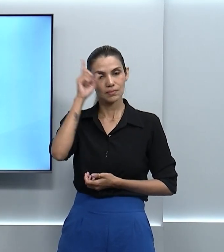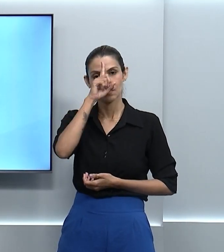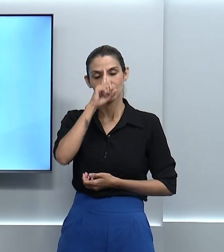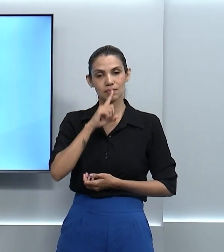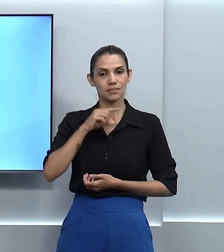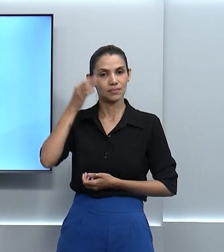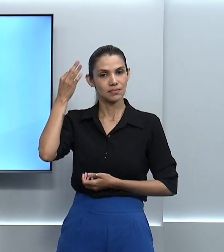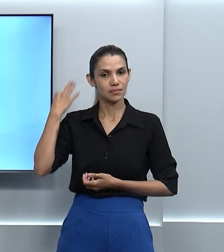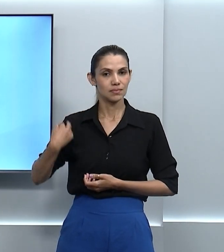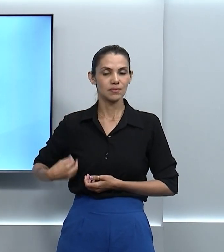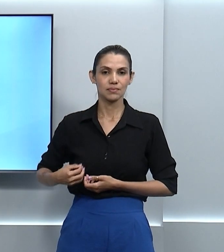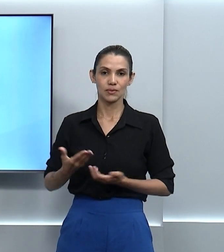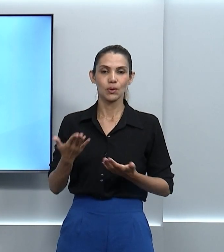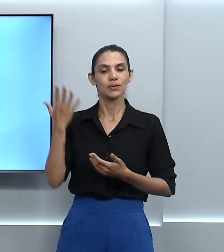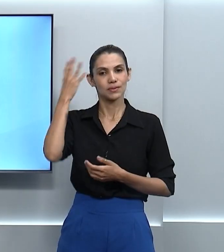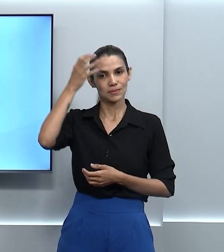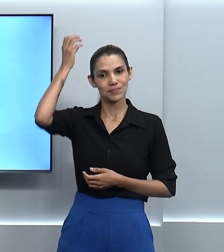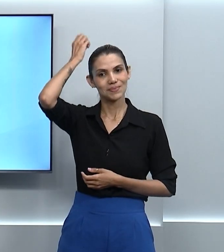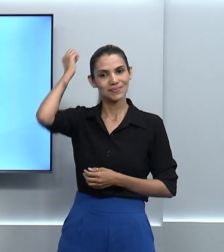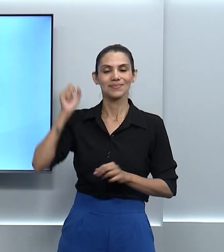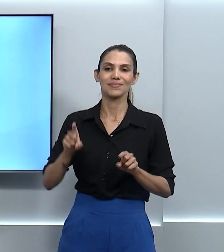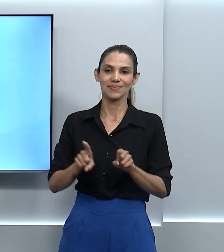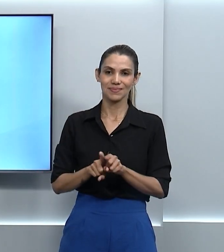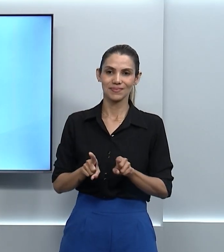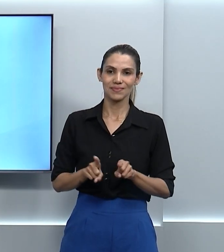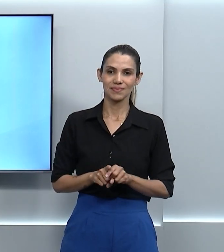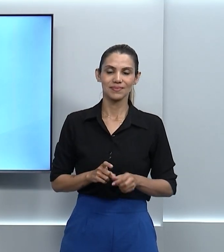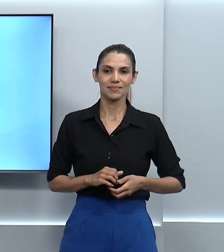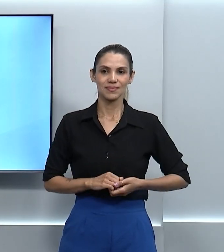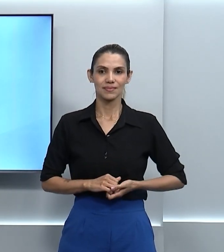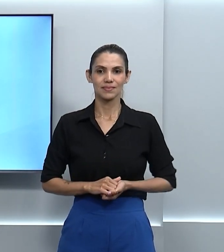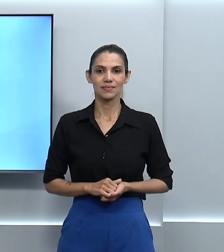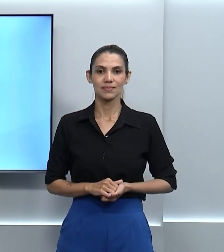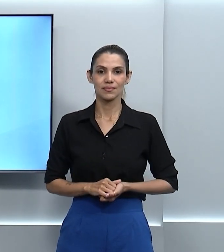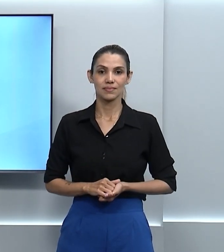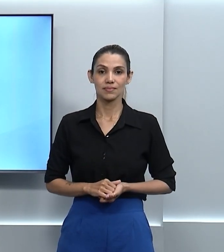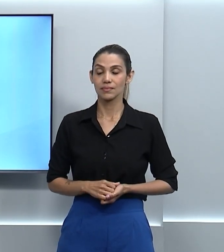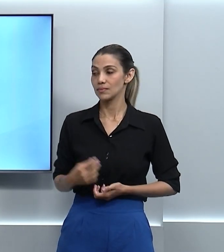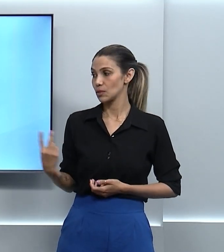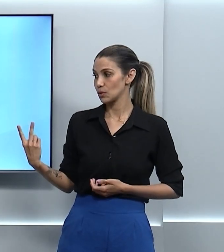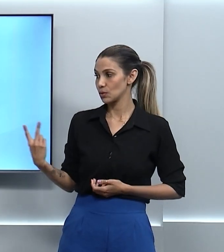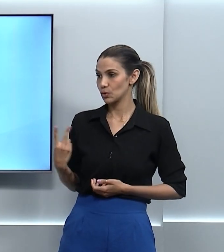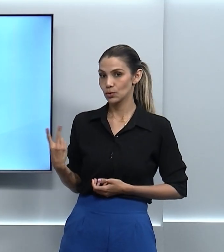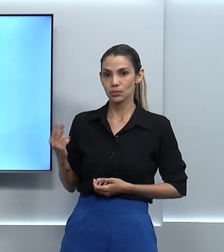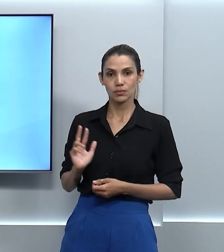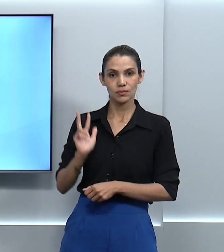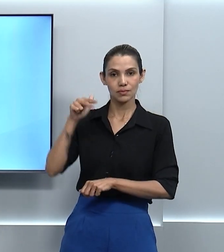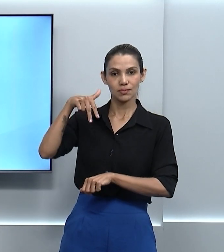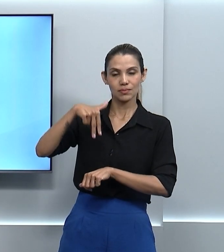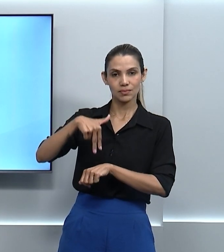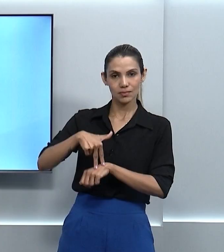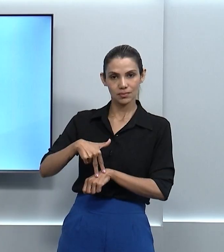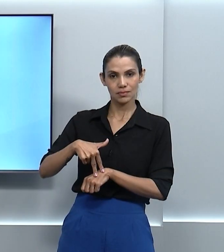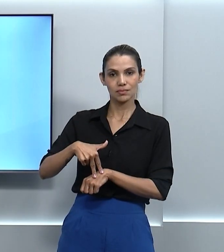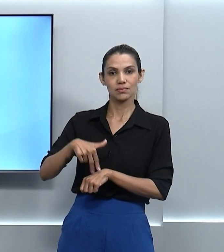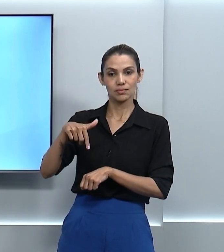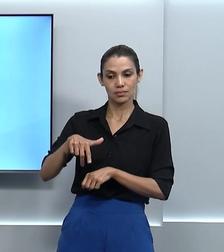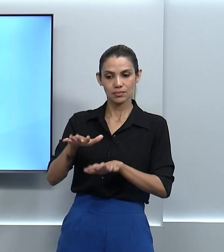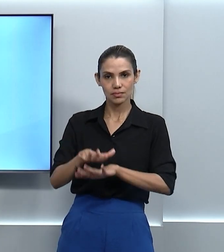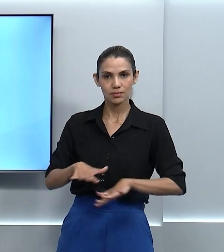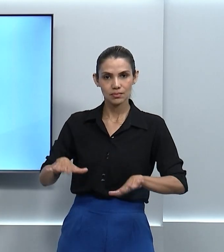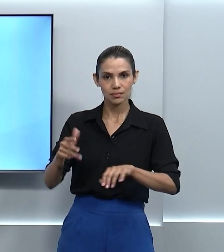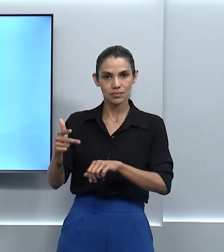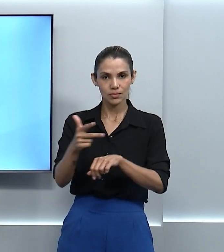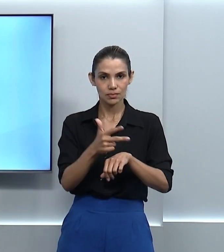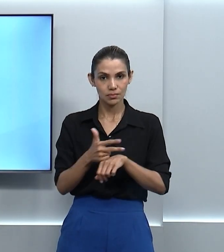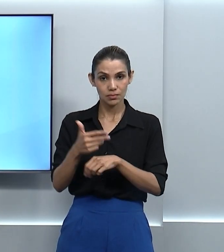longos e lisos, que hoje também estão amarrados. Bom, eu e a Sara estamos de pé aqui no estúdio e